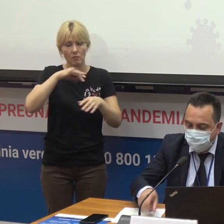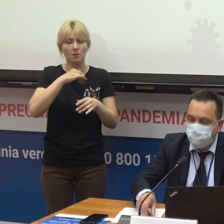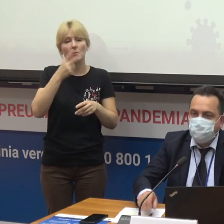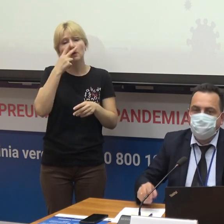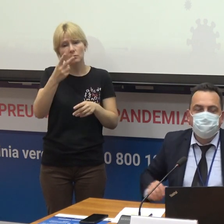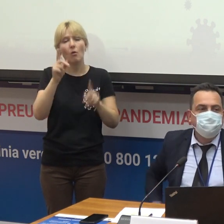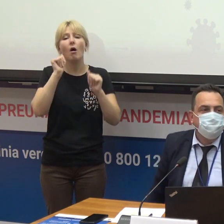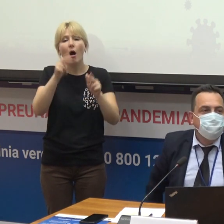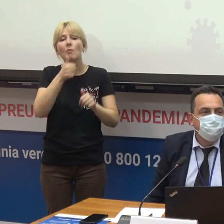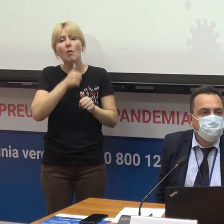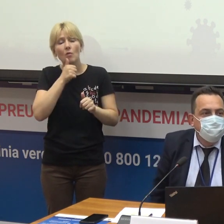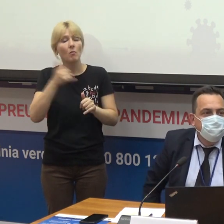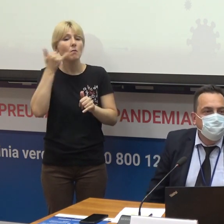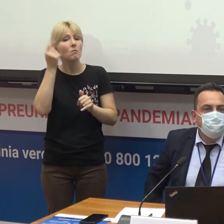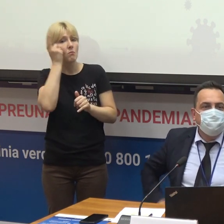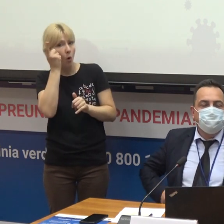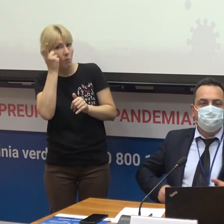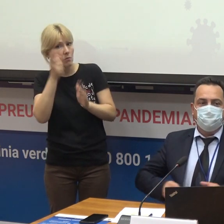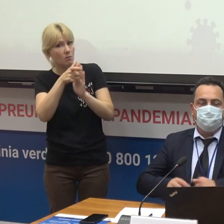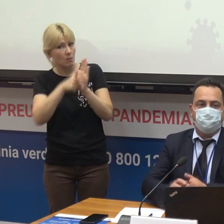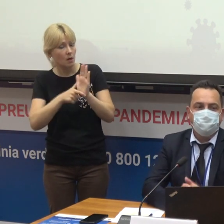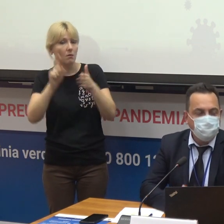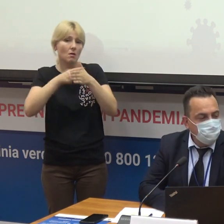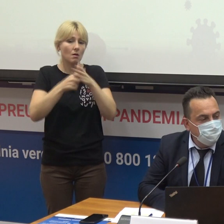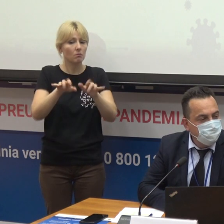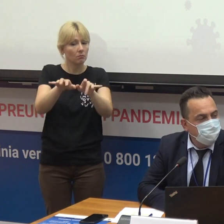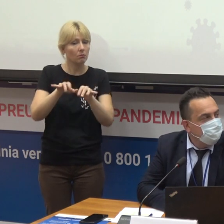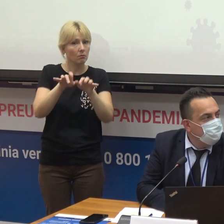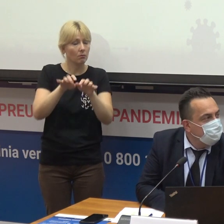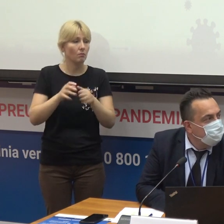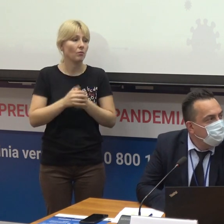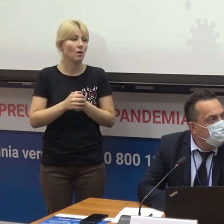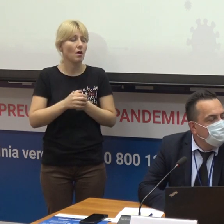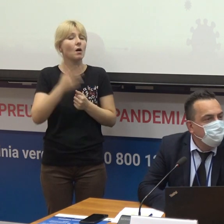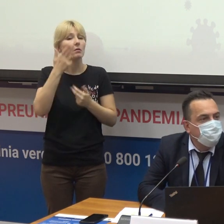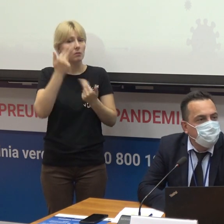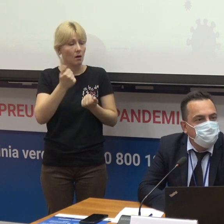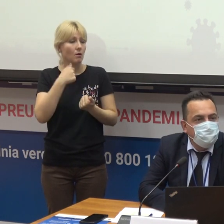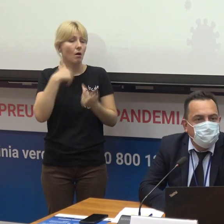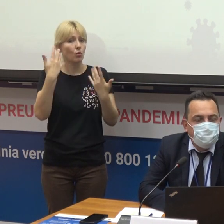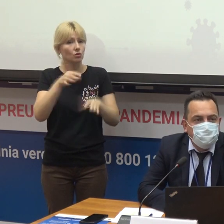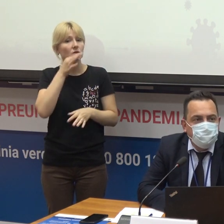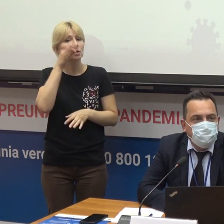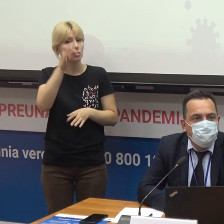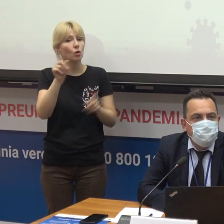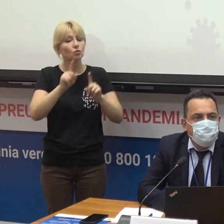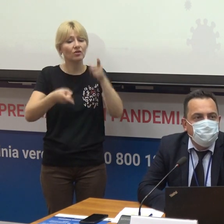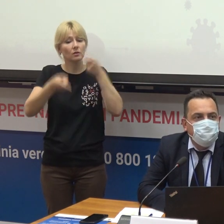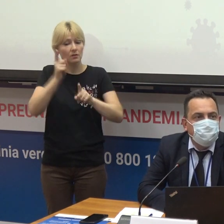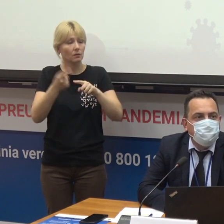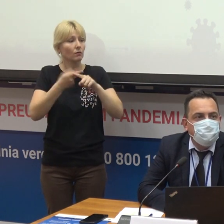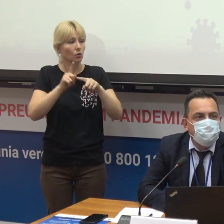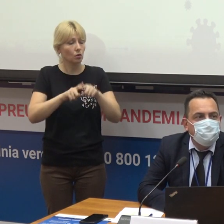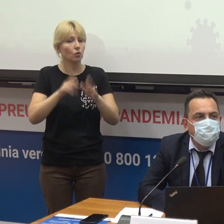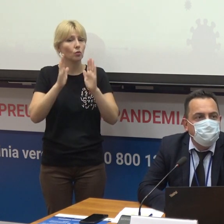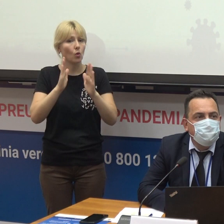inclusiv și în telefon și cel mai important este că, cum ați văzut, că poate fi verificat eligibilitatea acestui atât pe